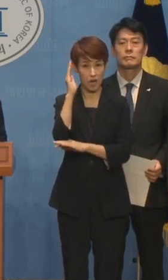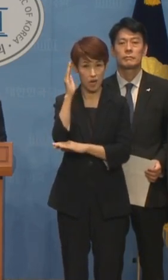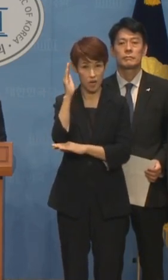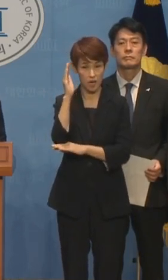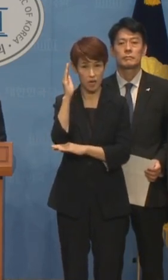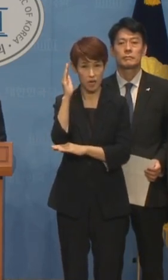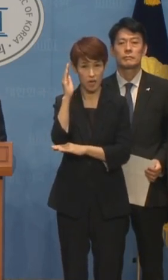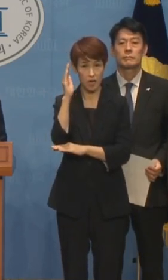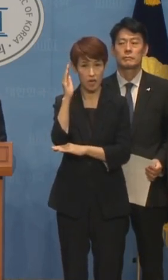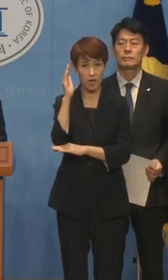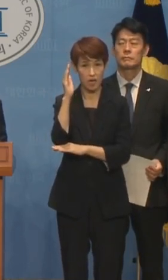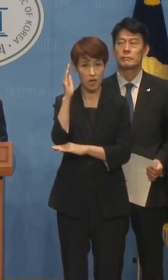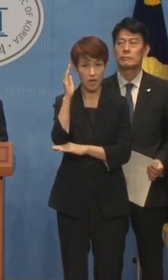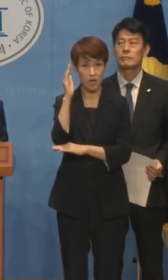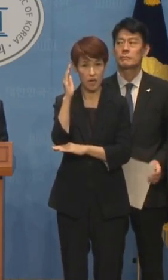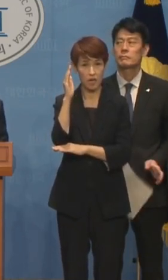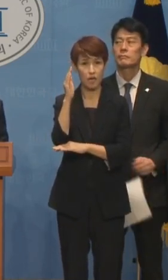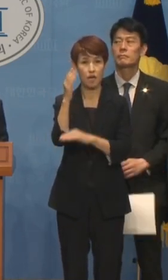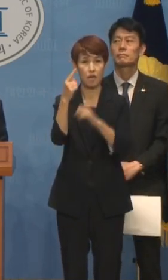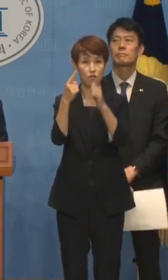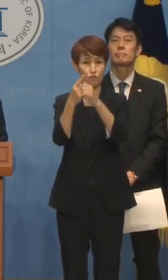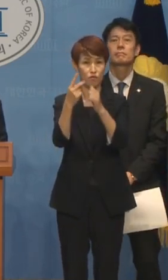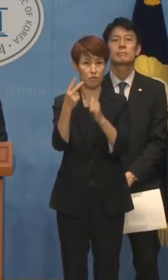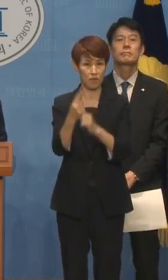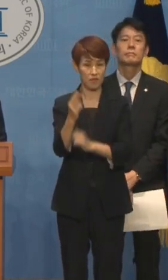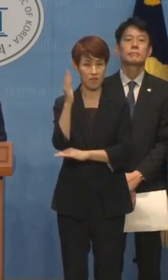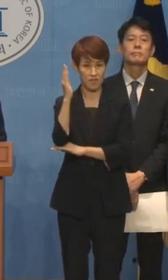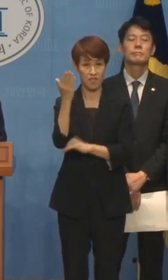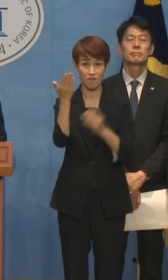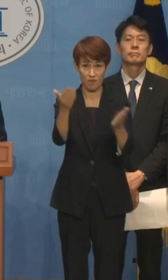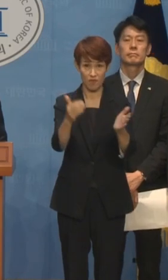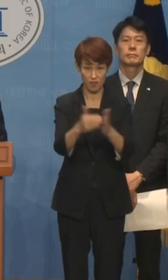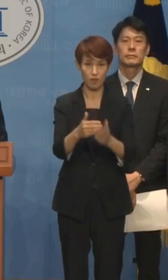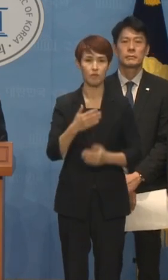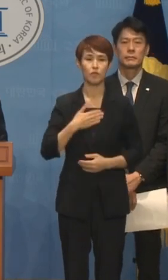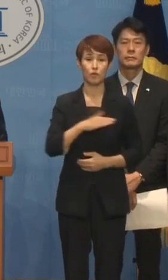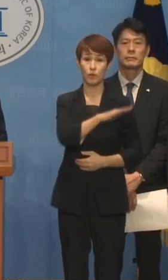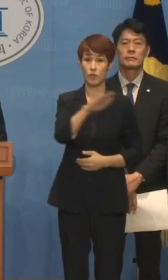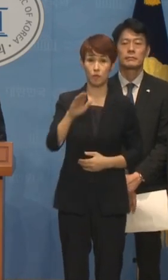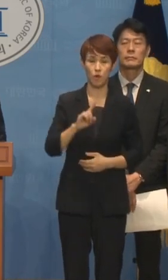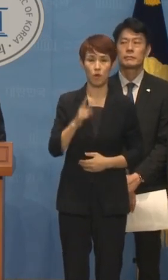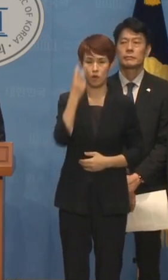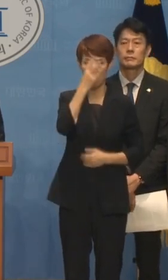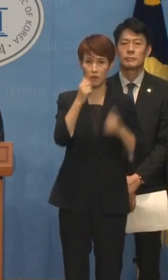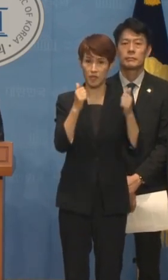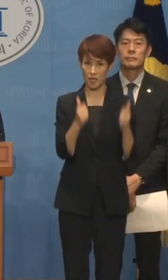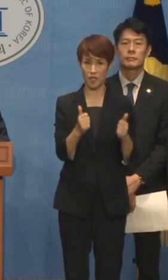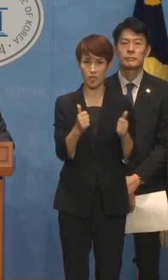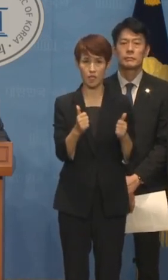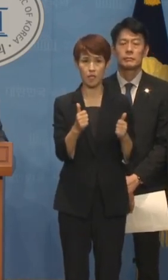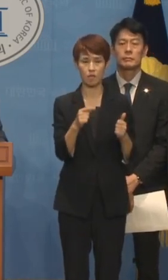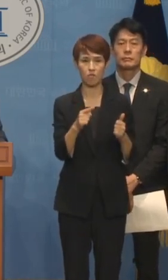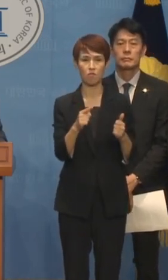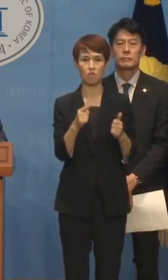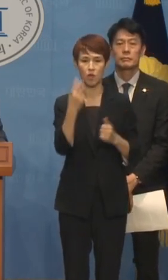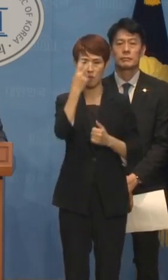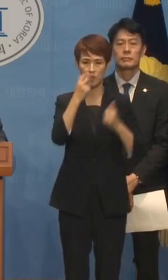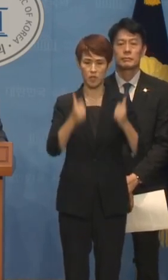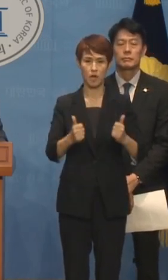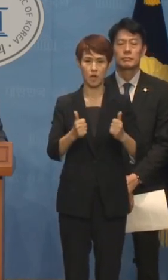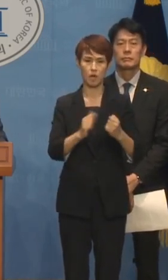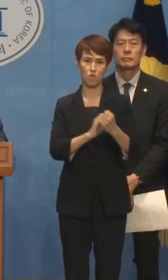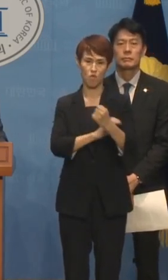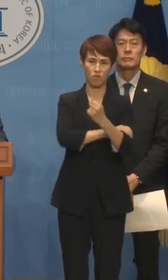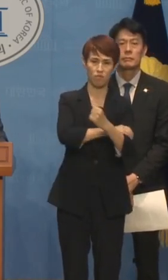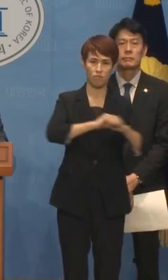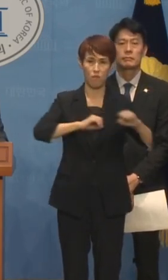말씀들을 2번이나 이곳에서 말씀을 드렸는데, 저희는 검찰이 이런 식으로 검찰권을